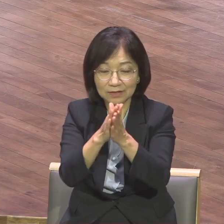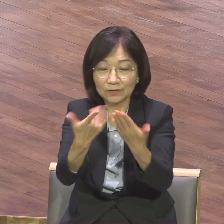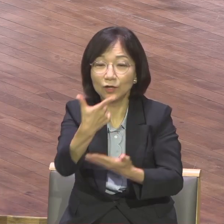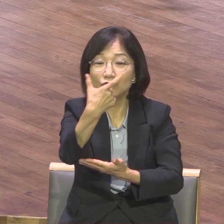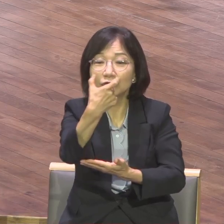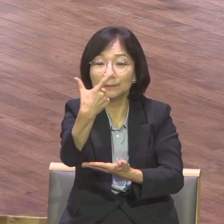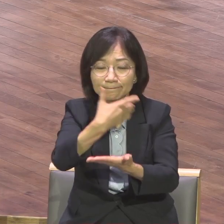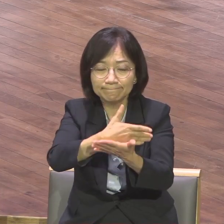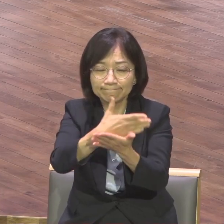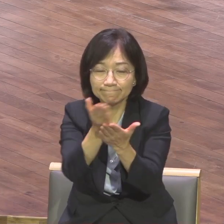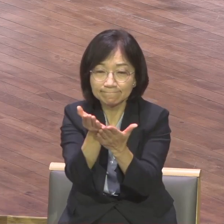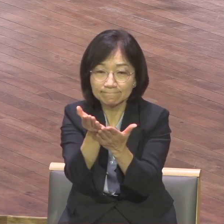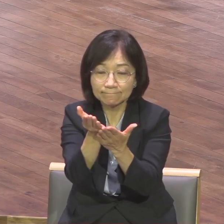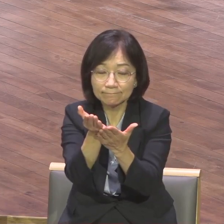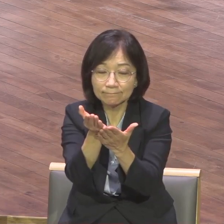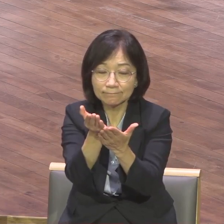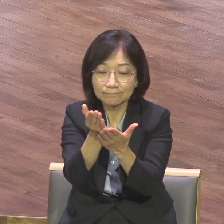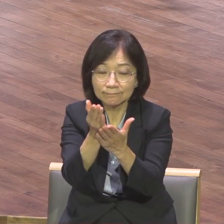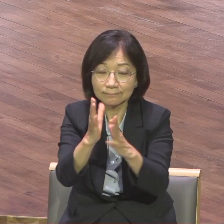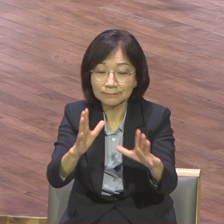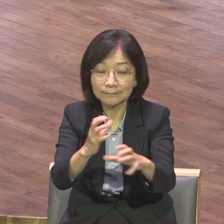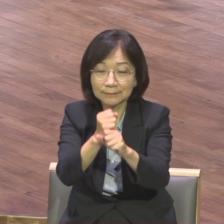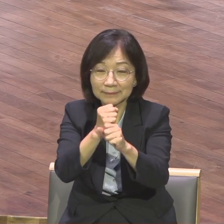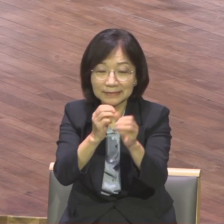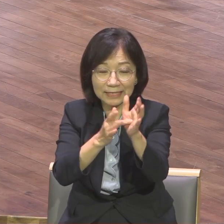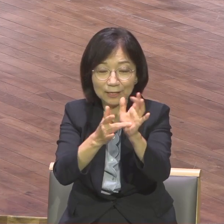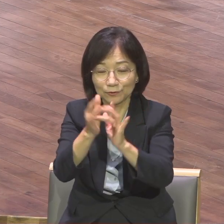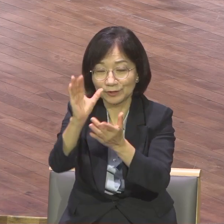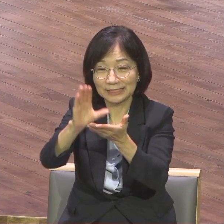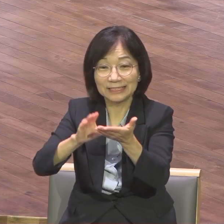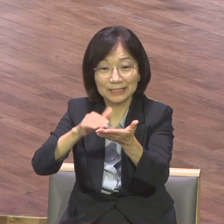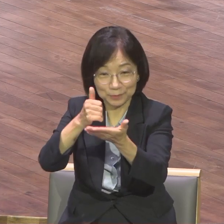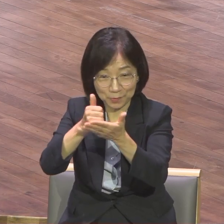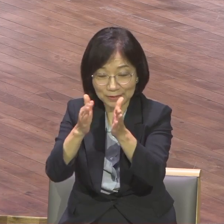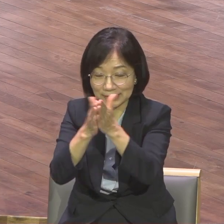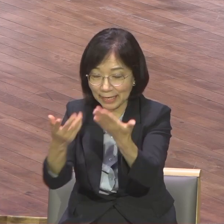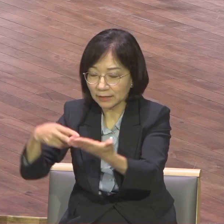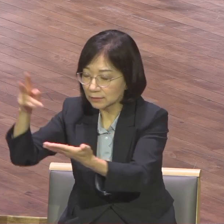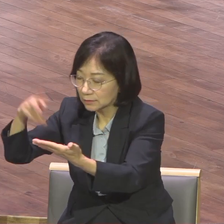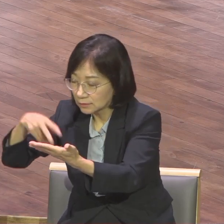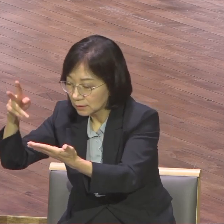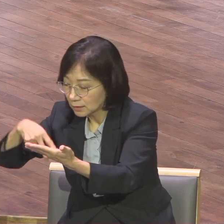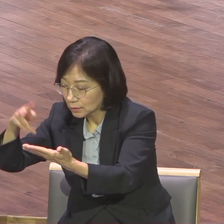어? 그걸 책이 나와 있잖아요. 그걸 읽고